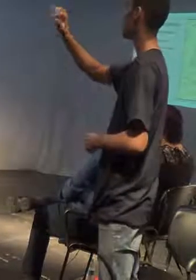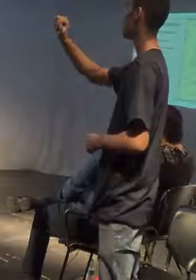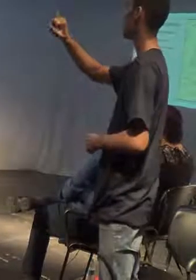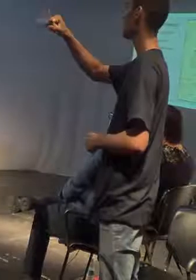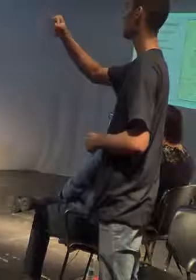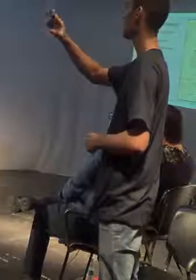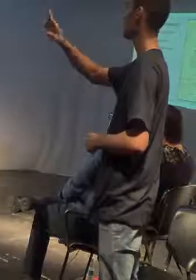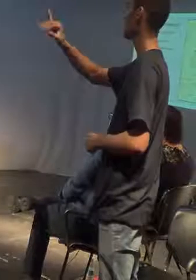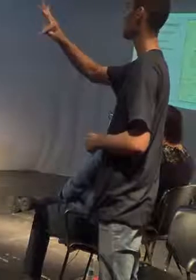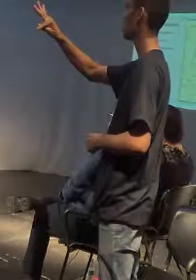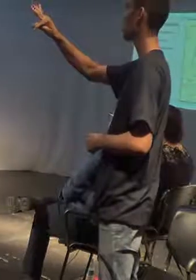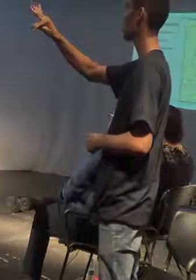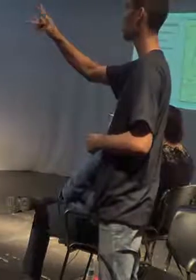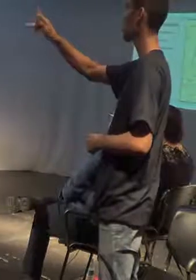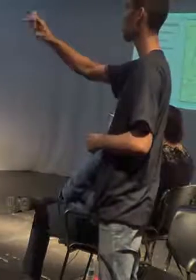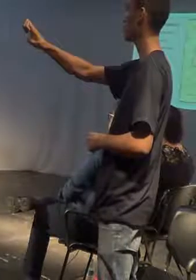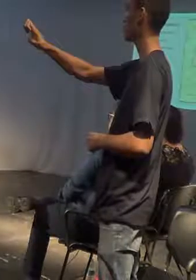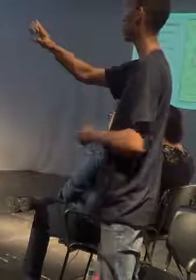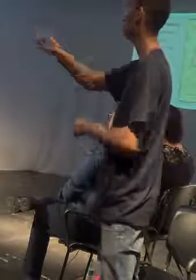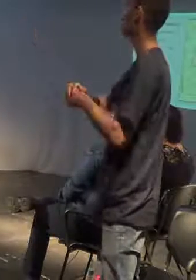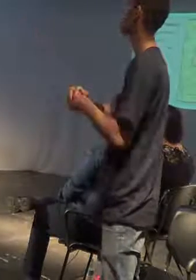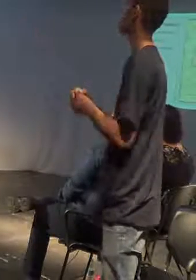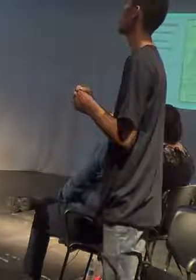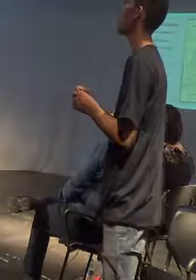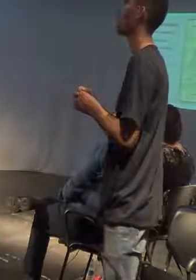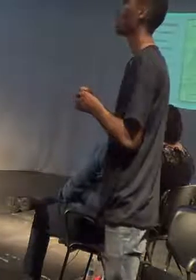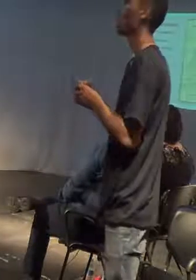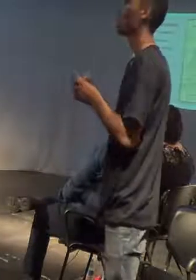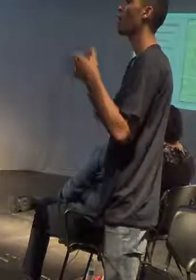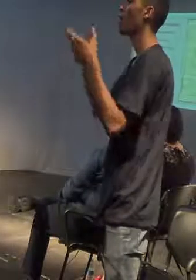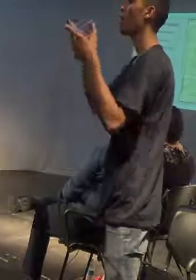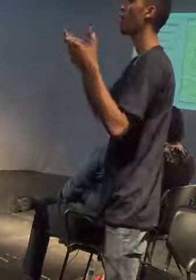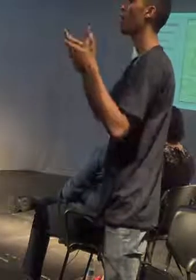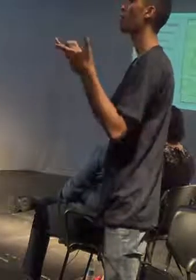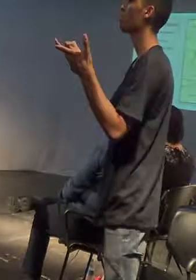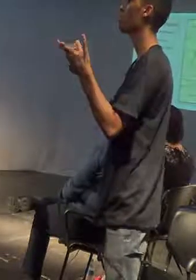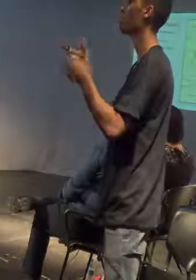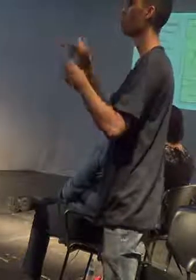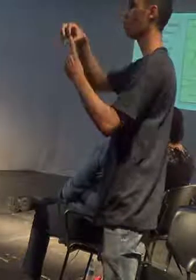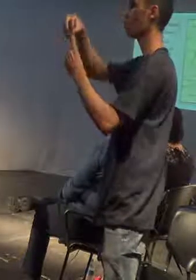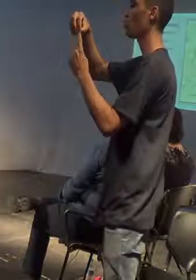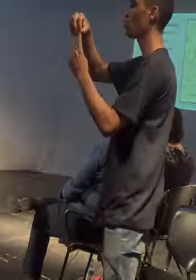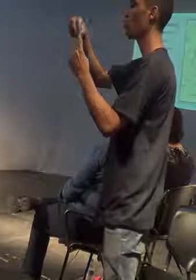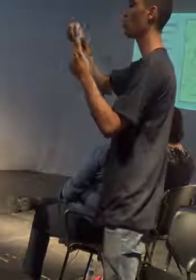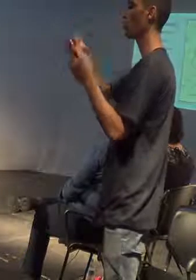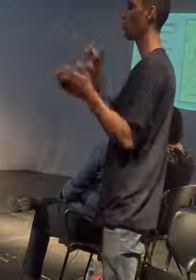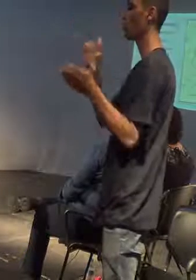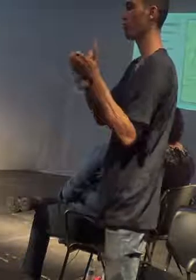até onde hoje é FTC. A estação era ali onde é FTC, ele entrava por cima assim.